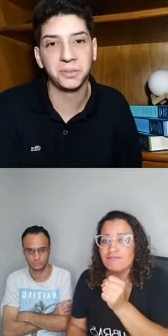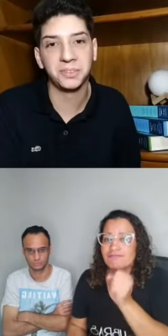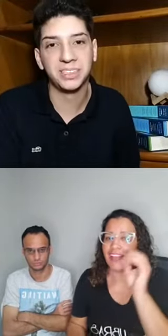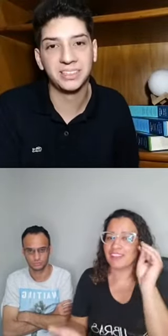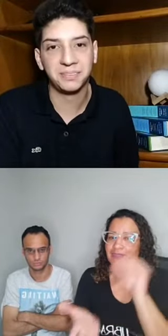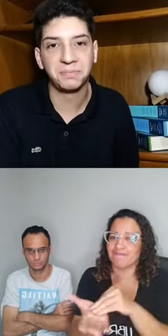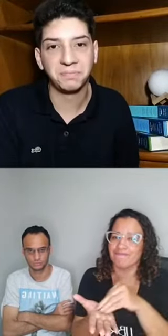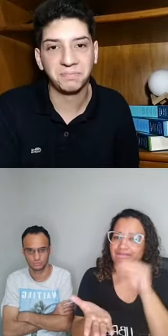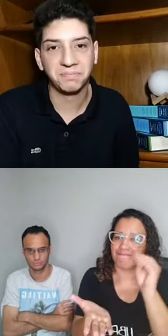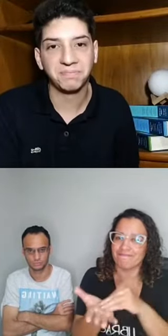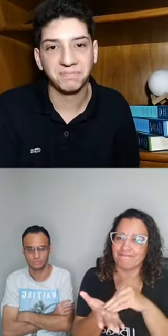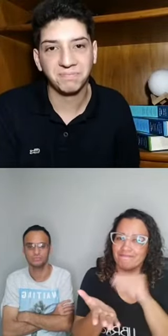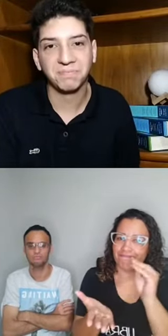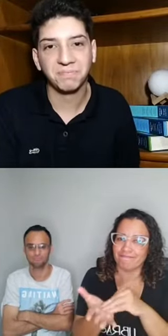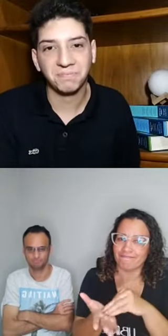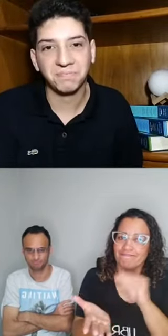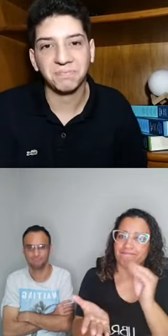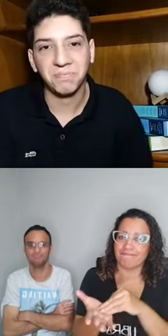muito.